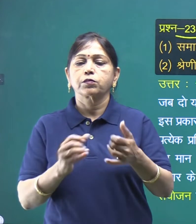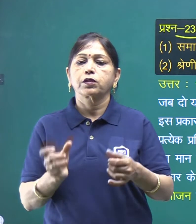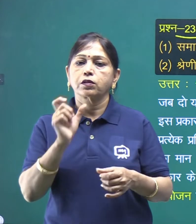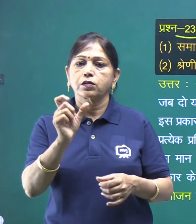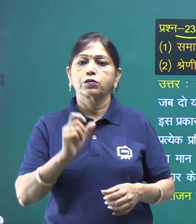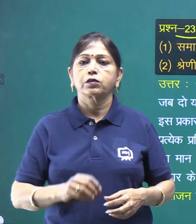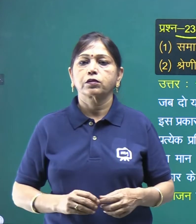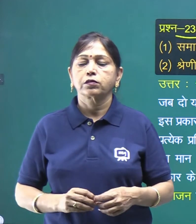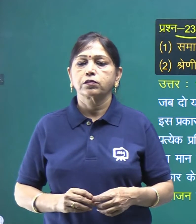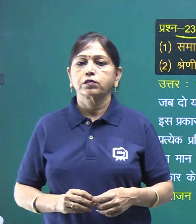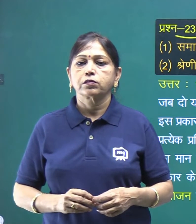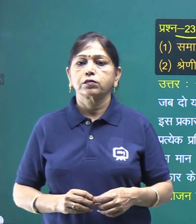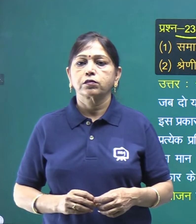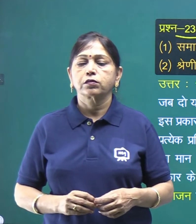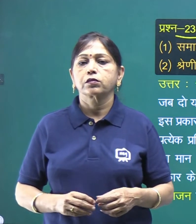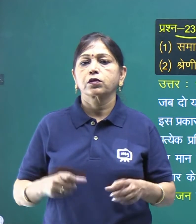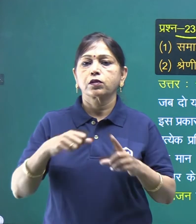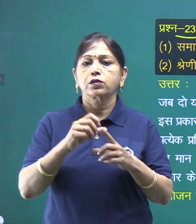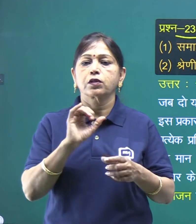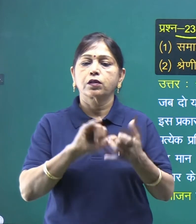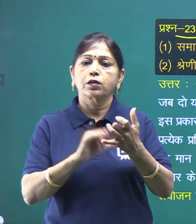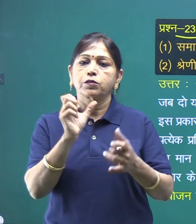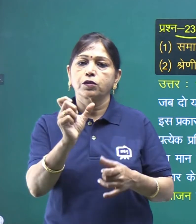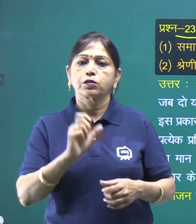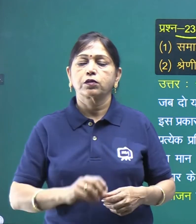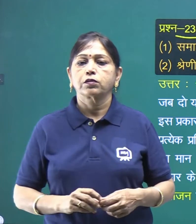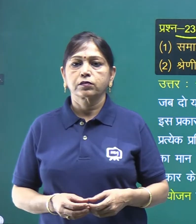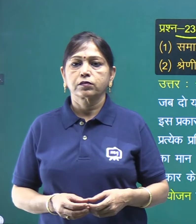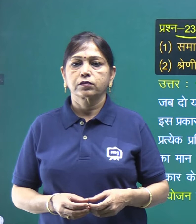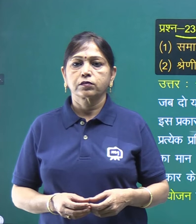संयोजन, श्रेणी क्रम संयोजन।